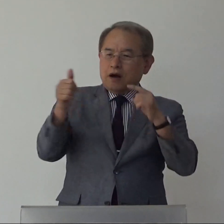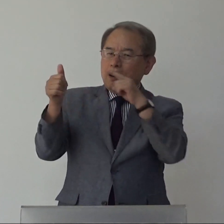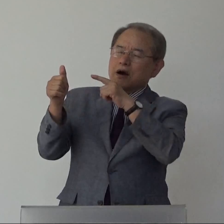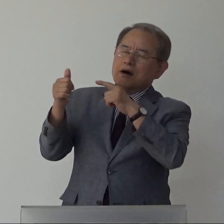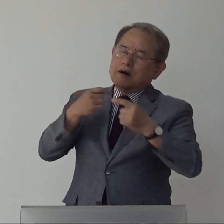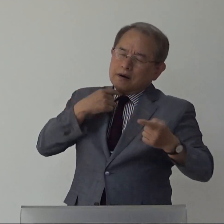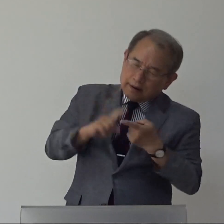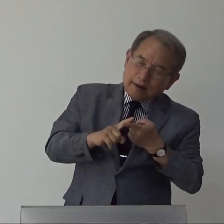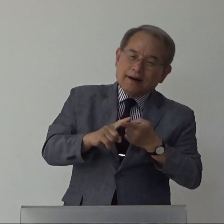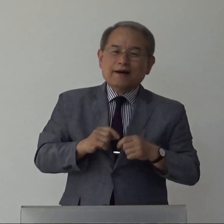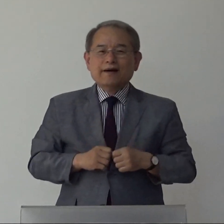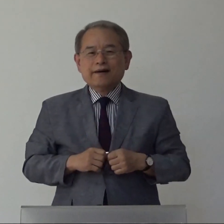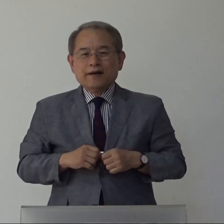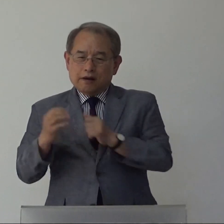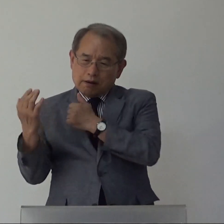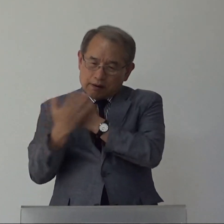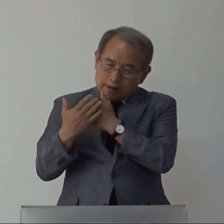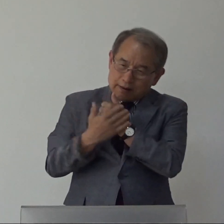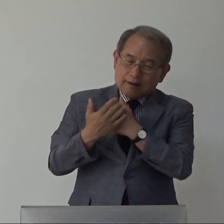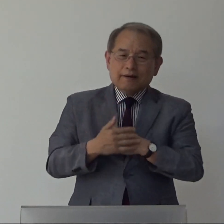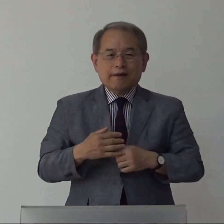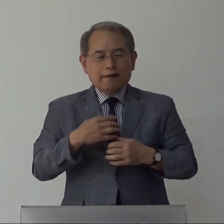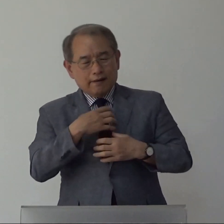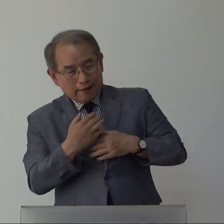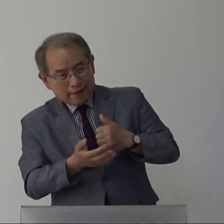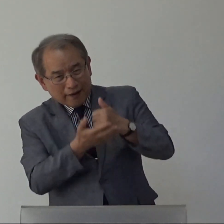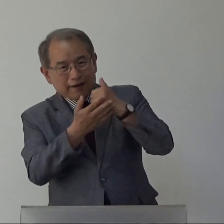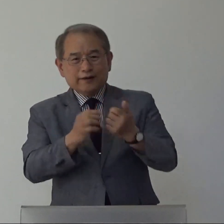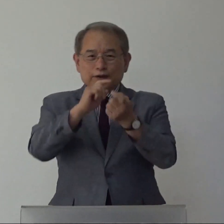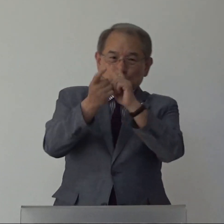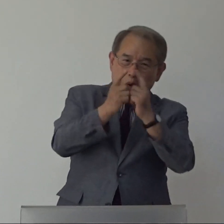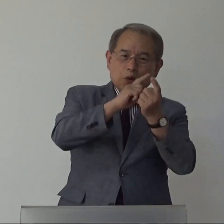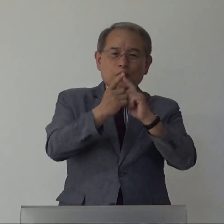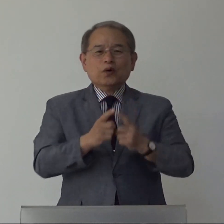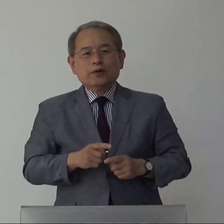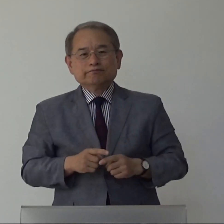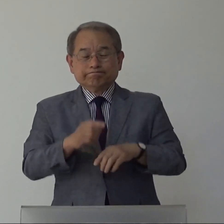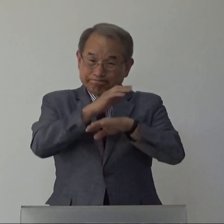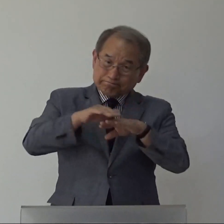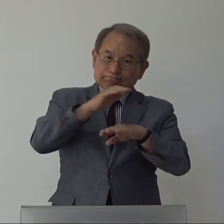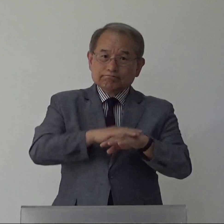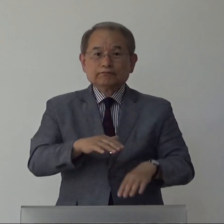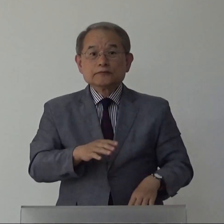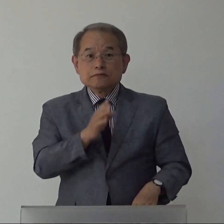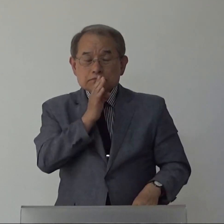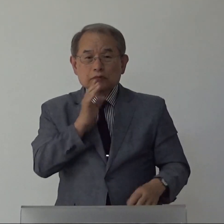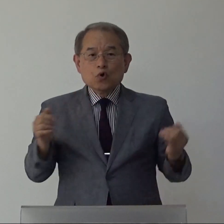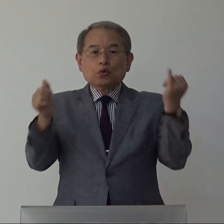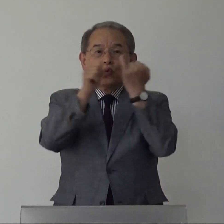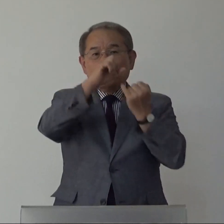연애할 때는 너무나 멋있어 보이고 너무나 마음에 들었고 너무나 배려심이